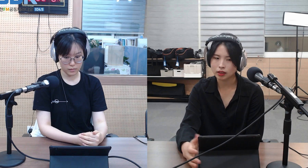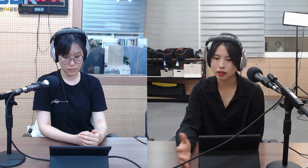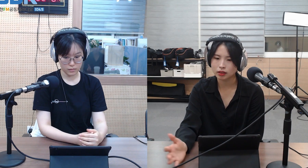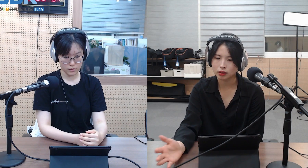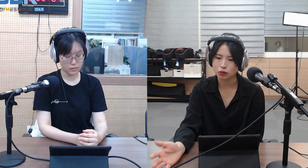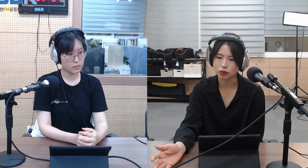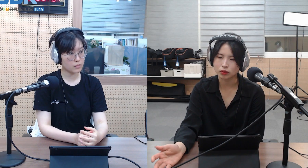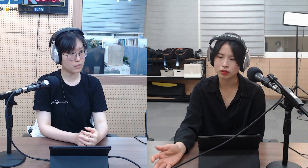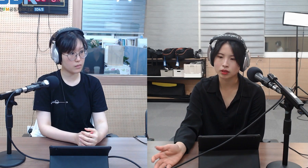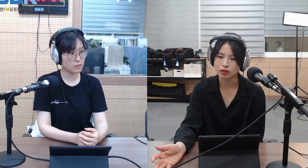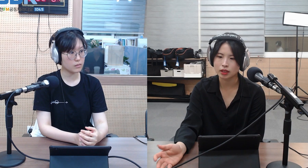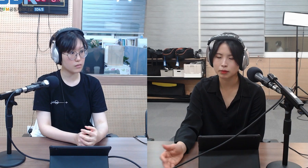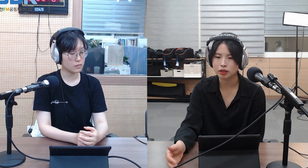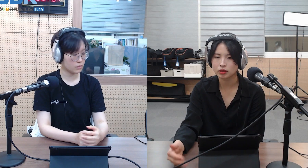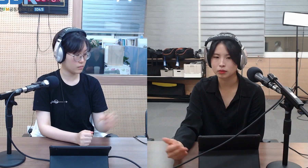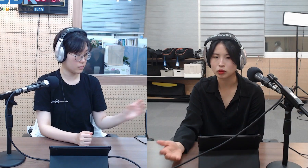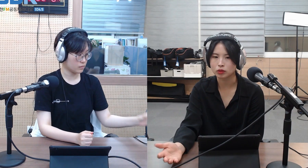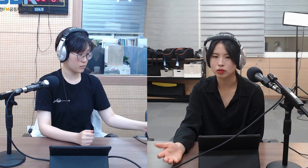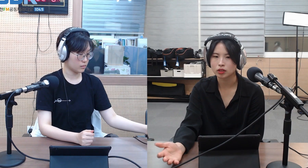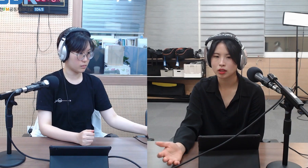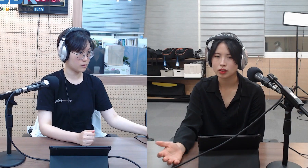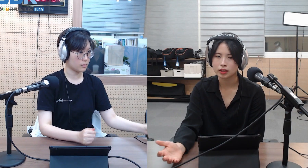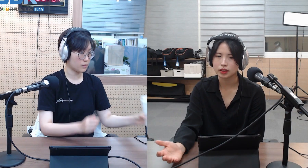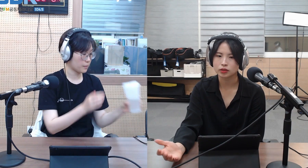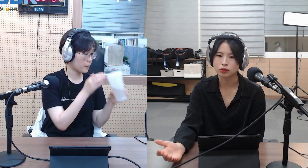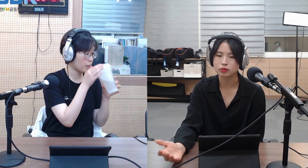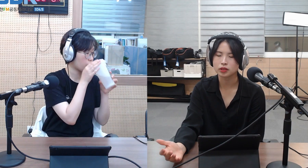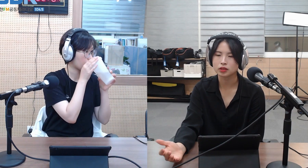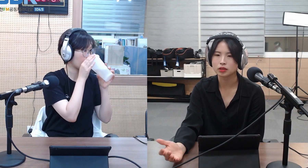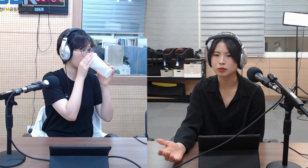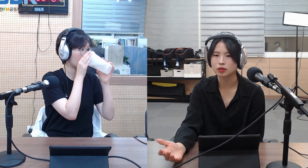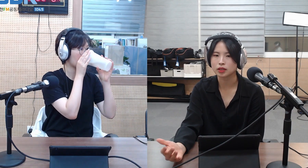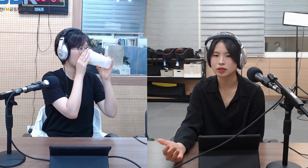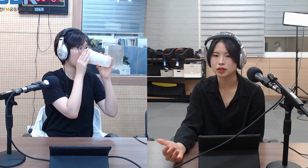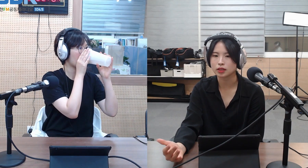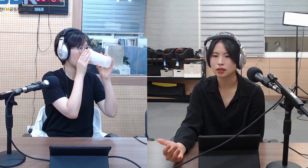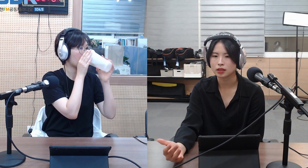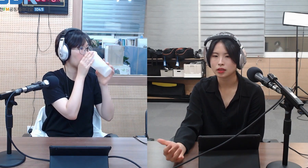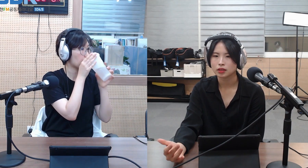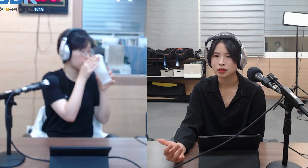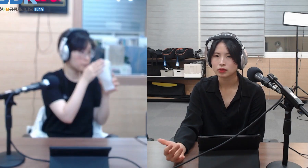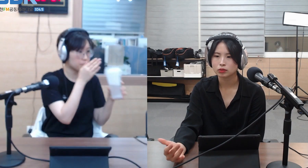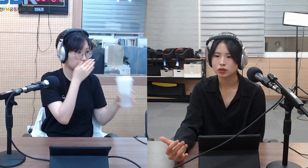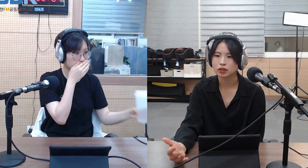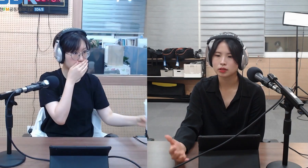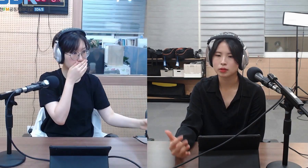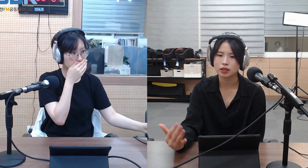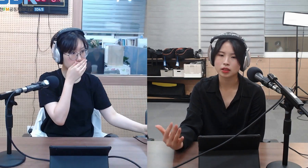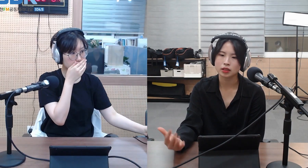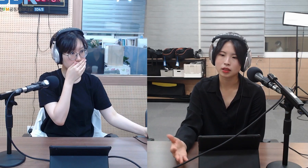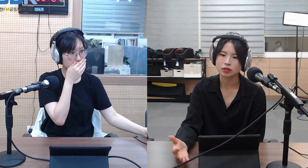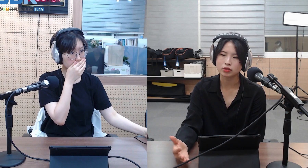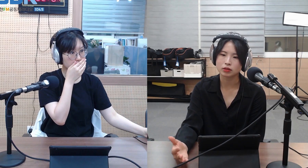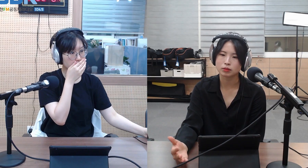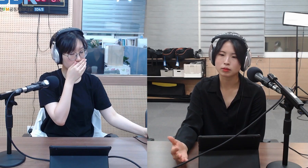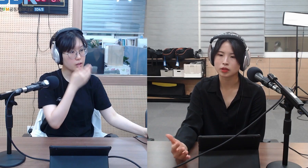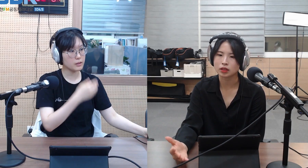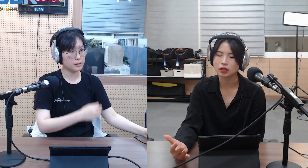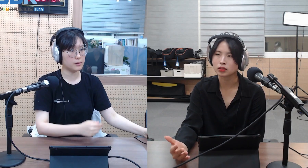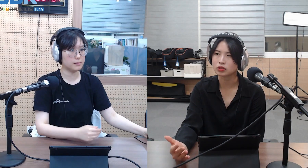장애인을 고용을 하면 뭐 나라의 정부에서 뭔가 이제 촉진금이나 개선에 있어서